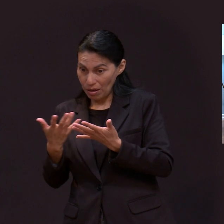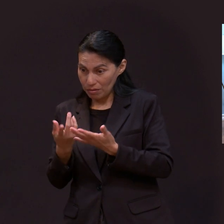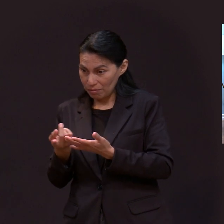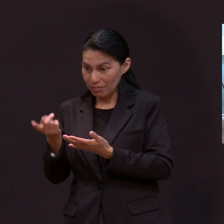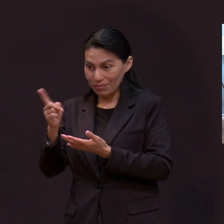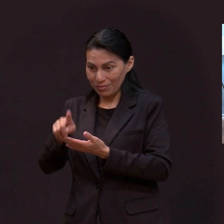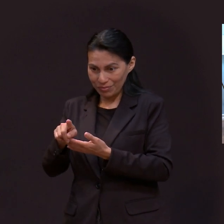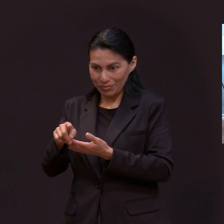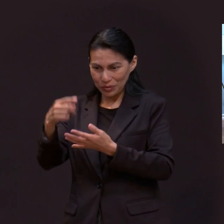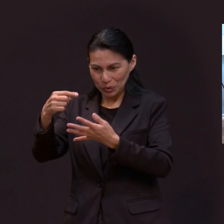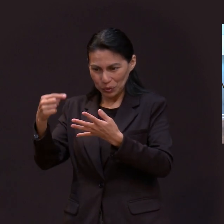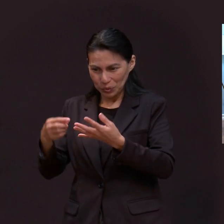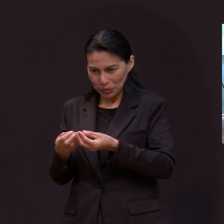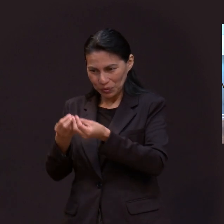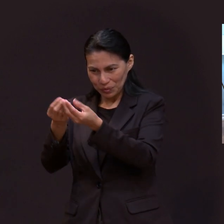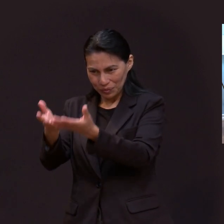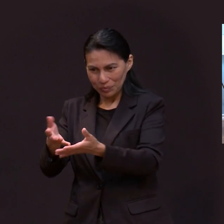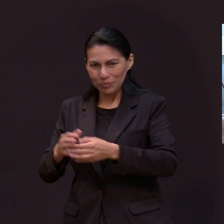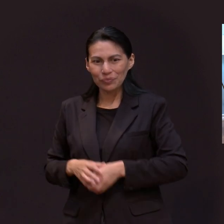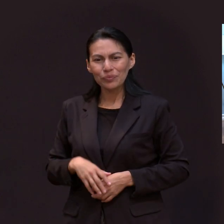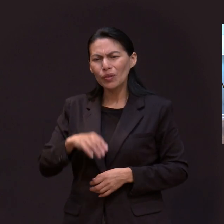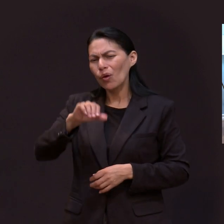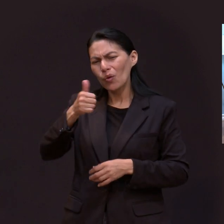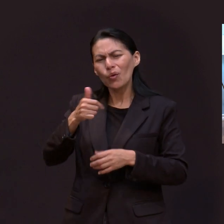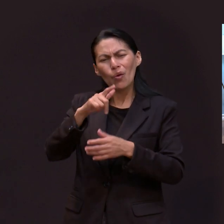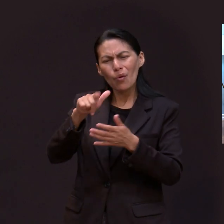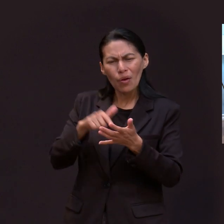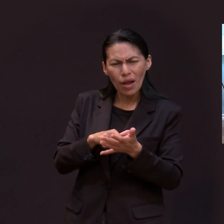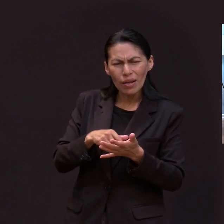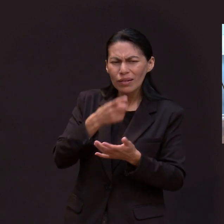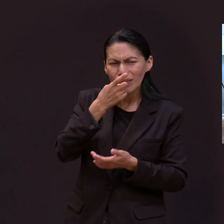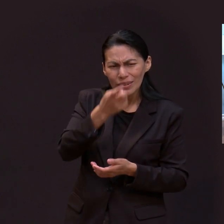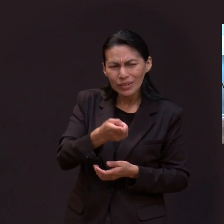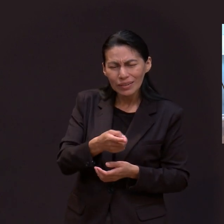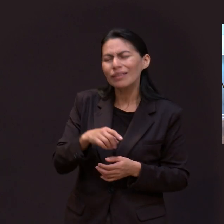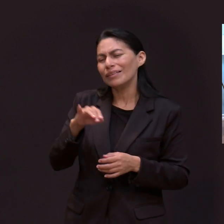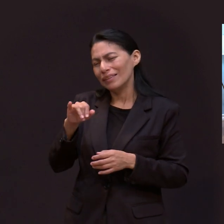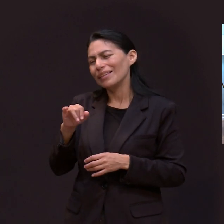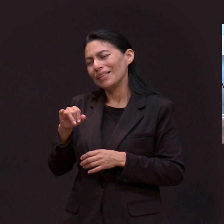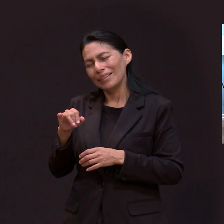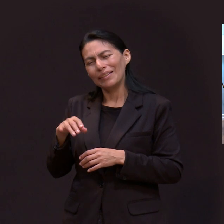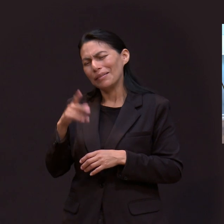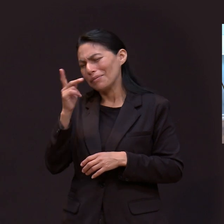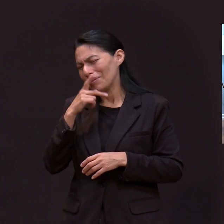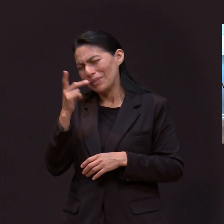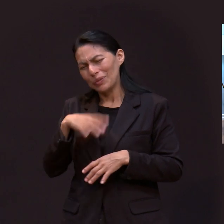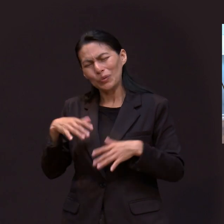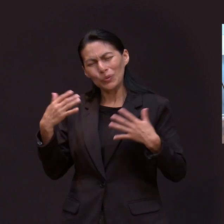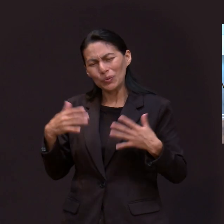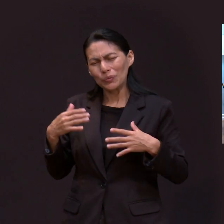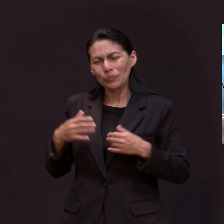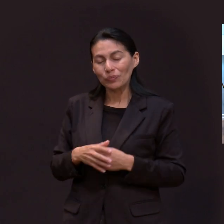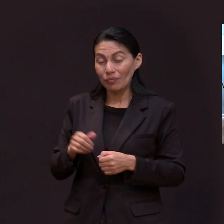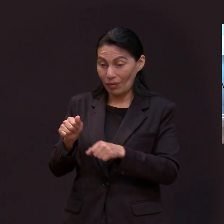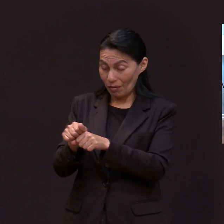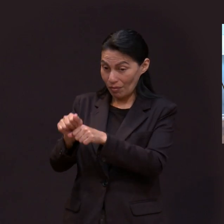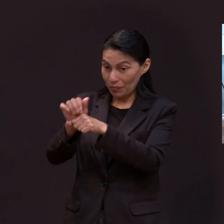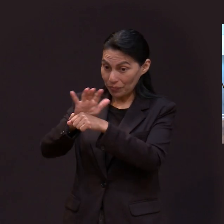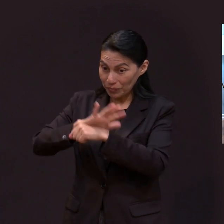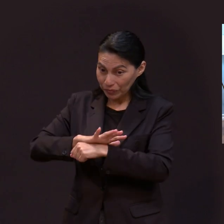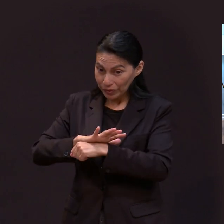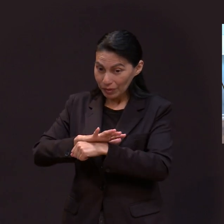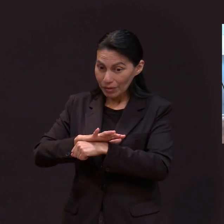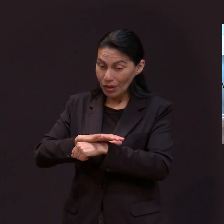hemos enviado para ustedes también y de otros lugares le llegan tengo entendido para orar sin faltar